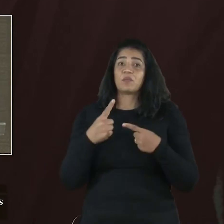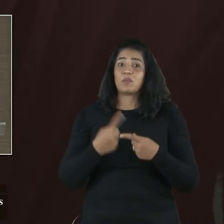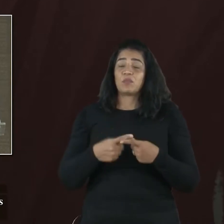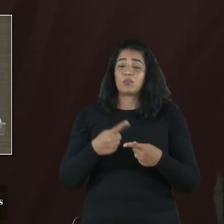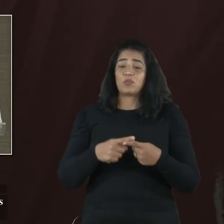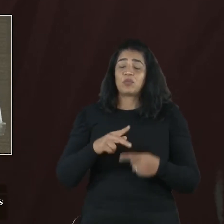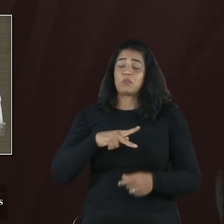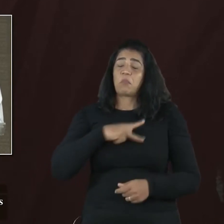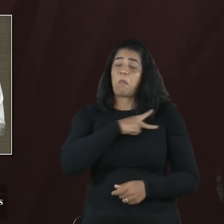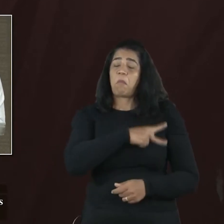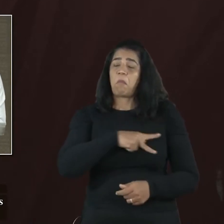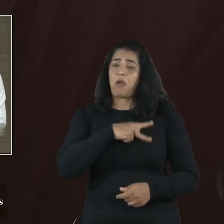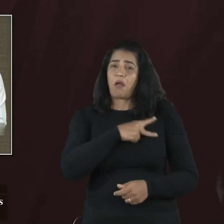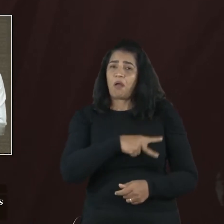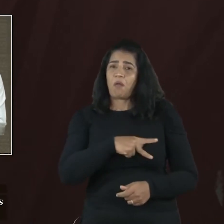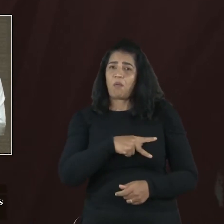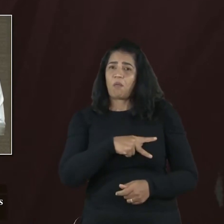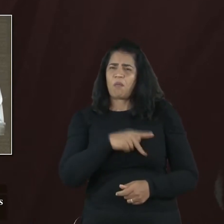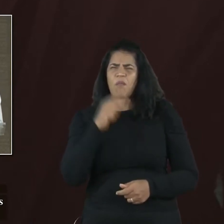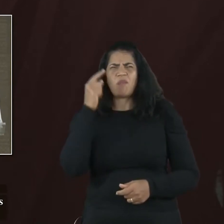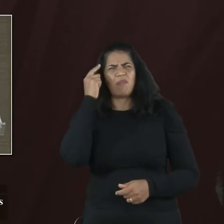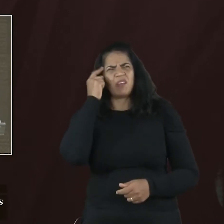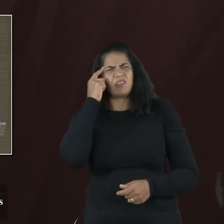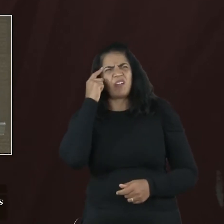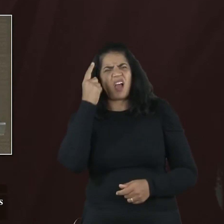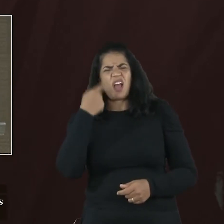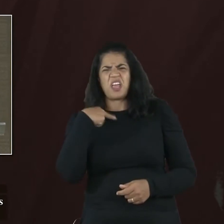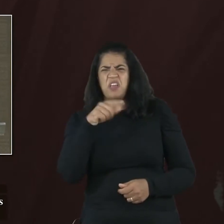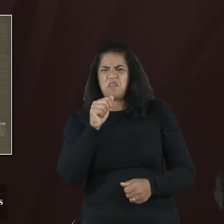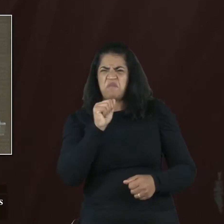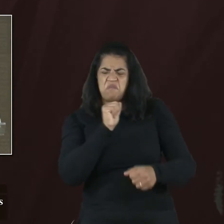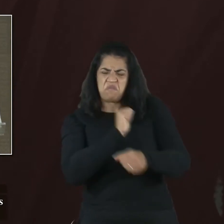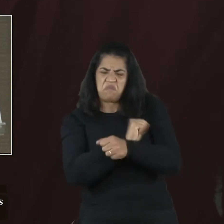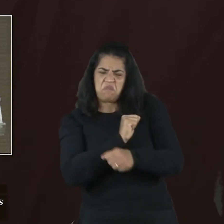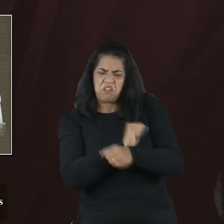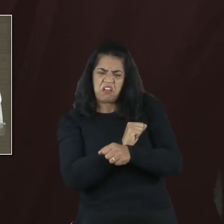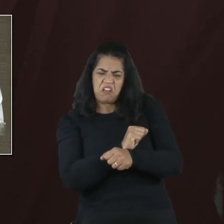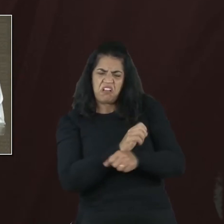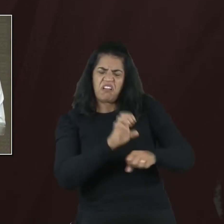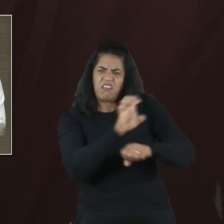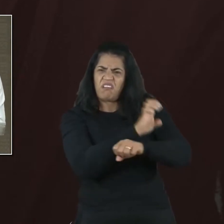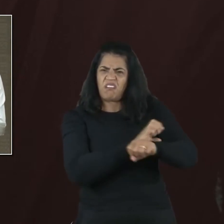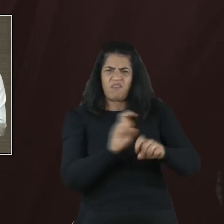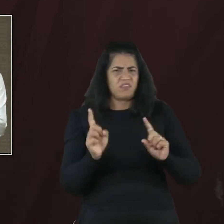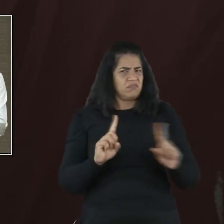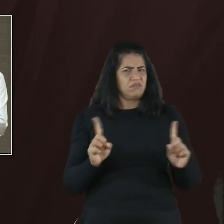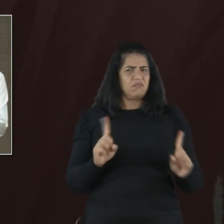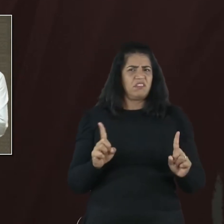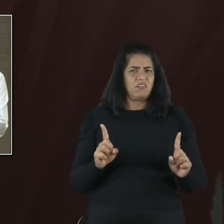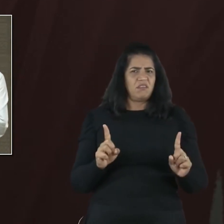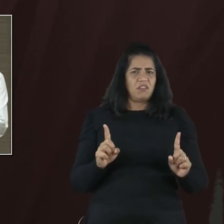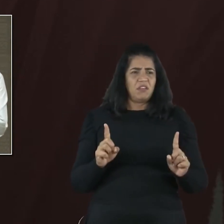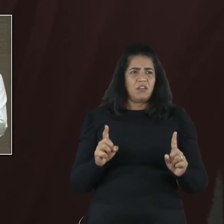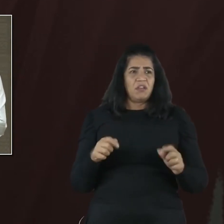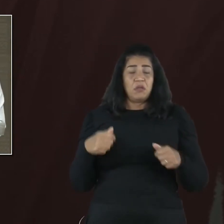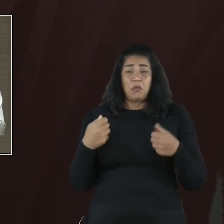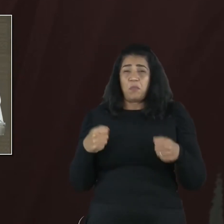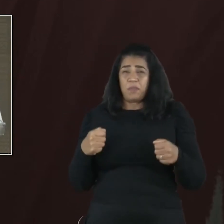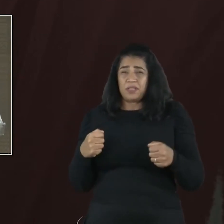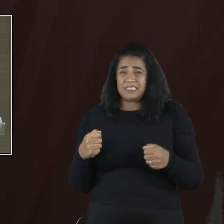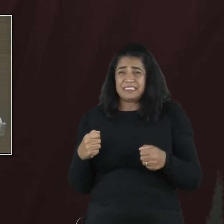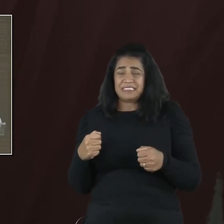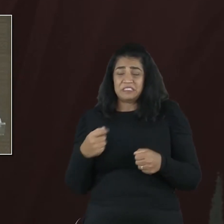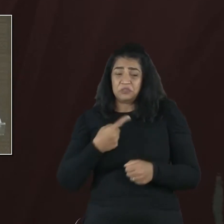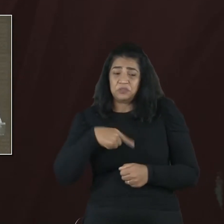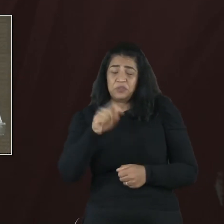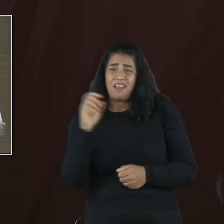havia determinado não aportar em Éfeso, não querendo demorar-se na Ásia, porquanto se apressava com o intuito de passar o dia